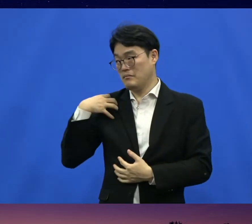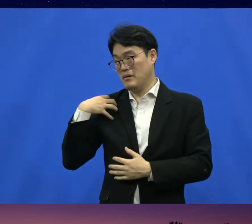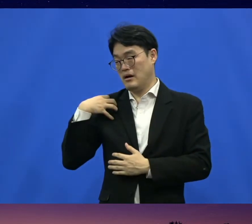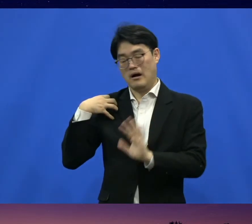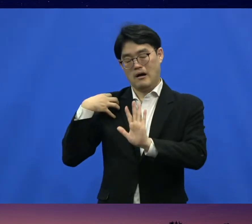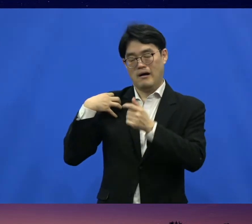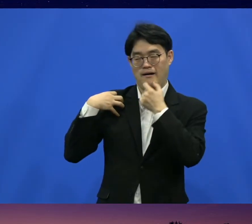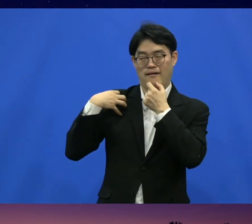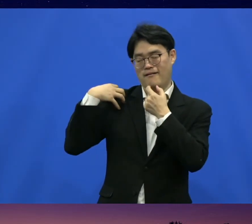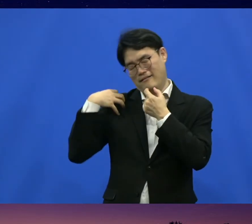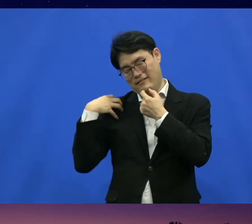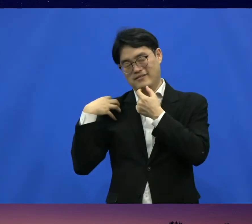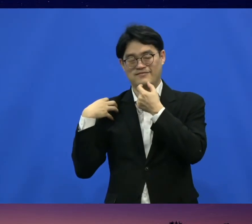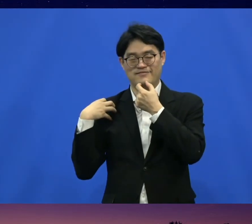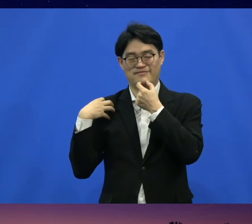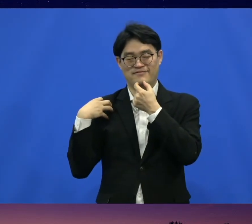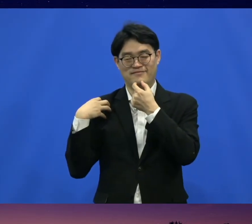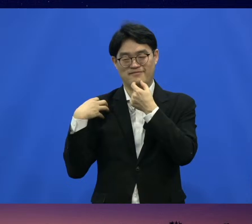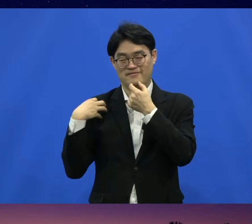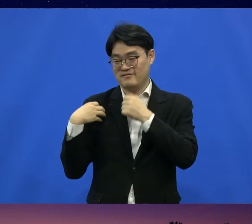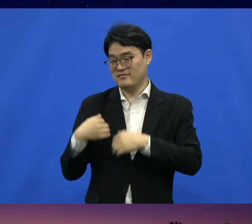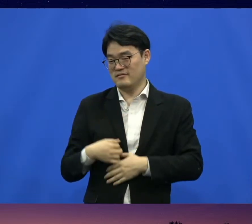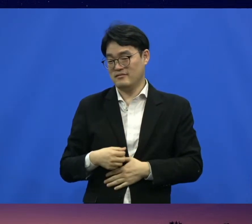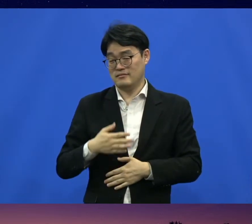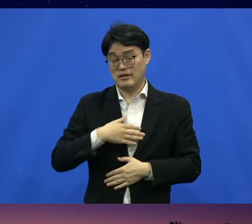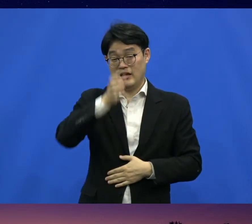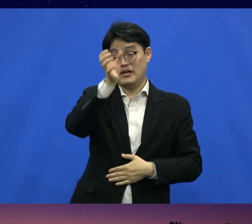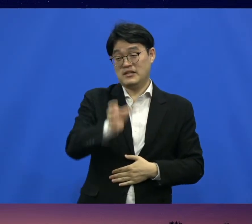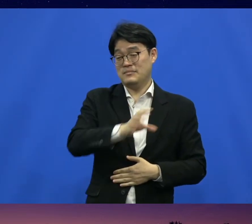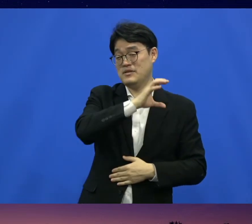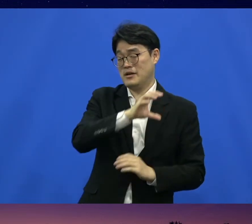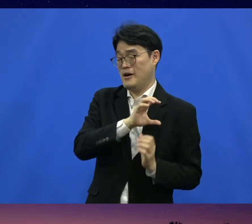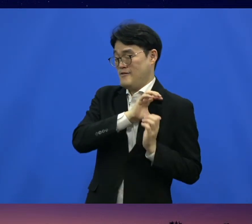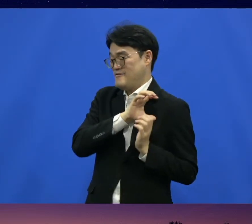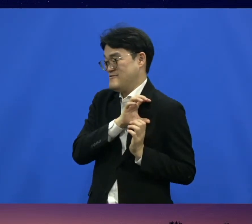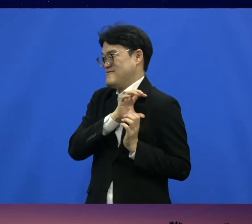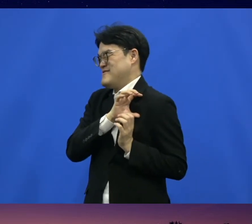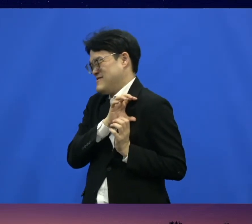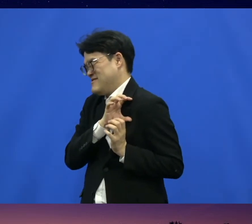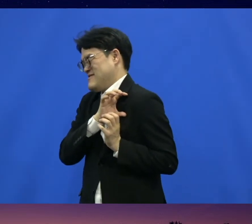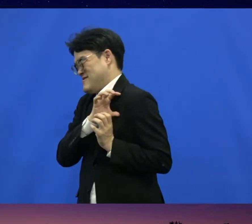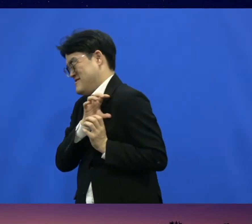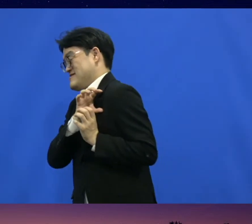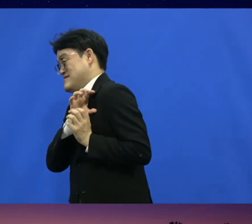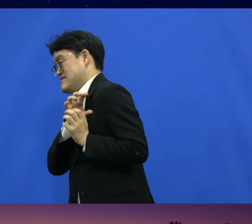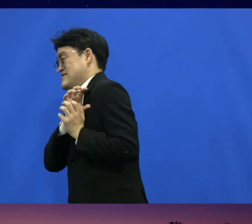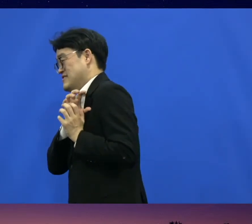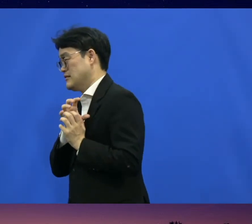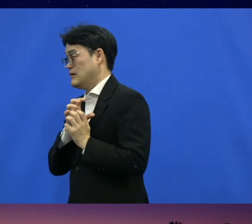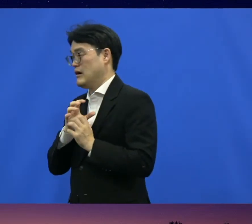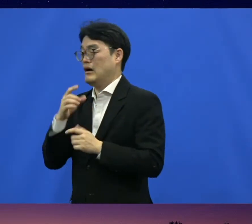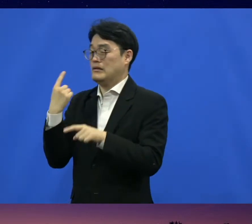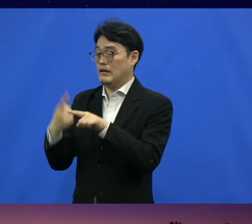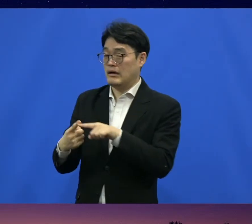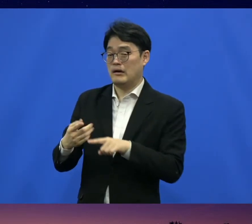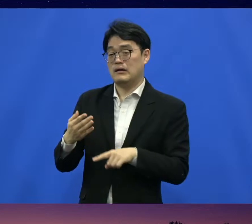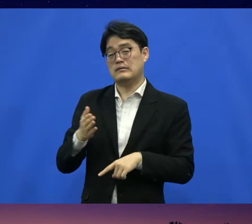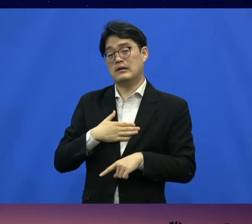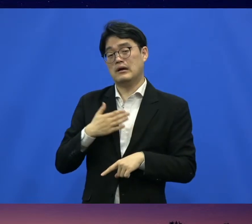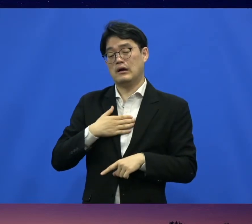구태여 내가 그걸 메고 그거를 내가 자처하고 내가 화를 당하면 어떡하냐?